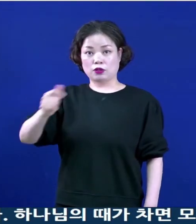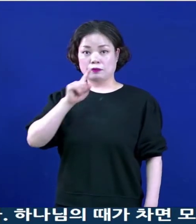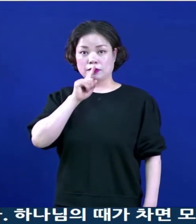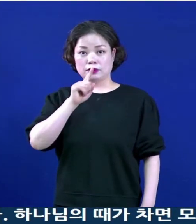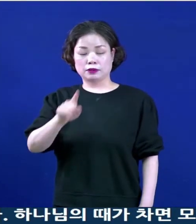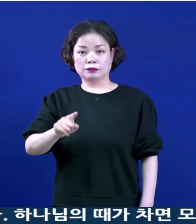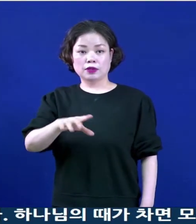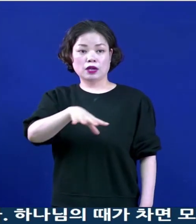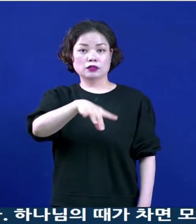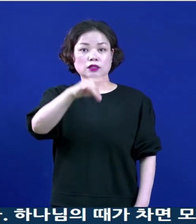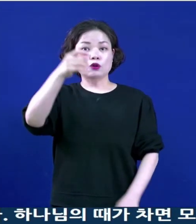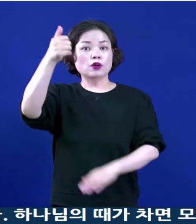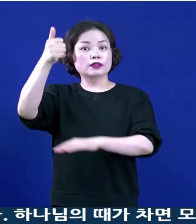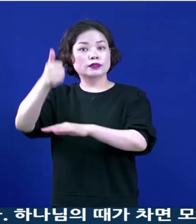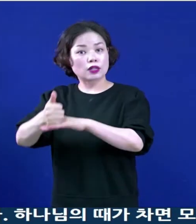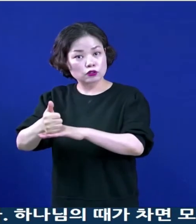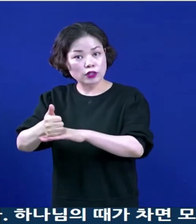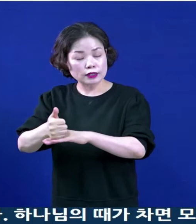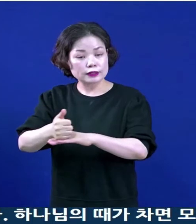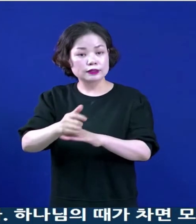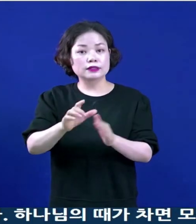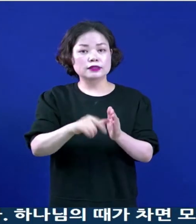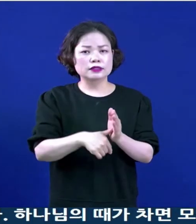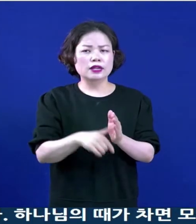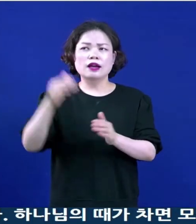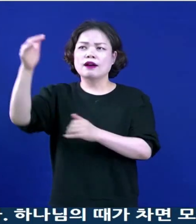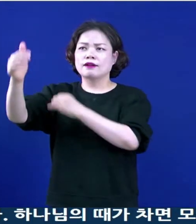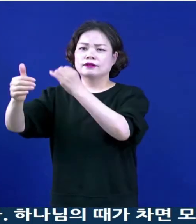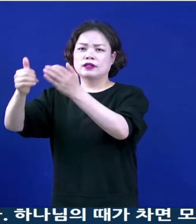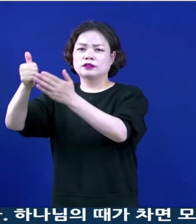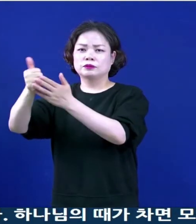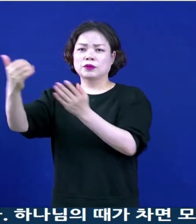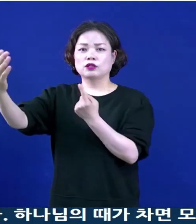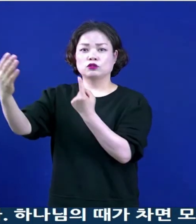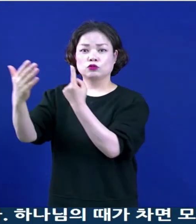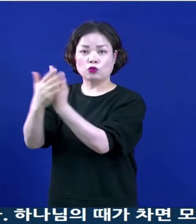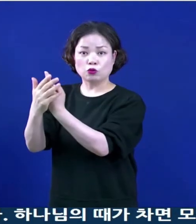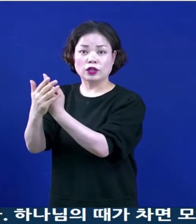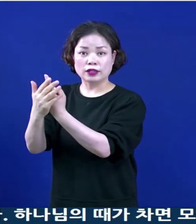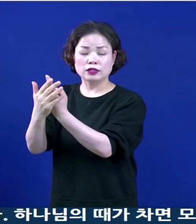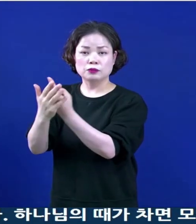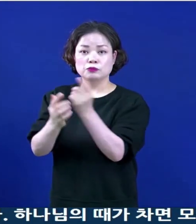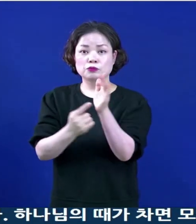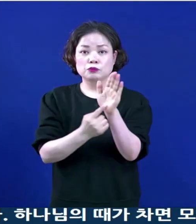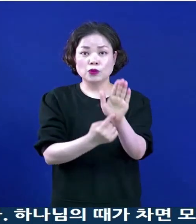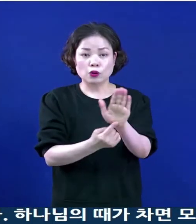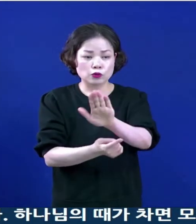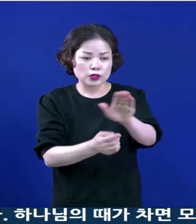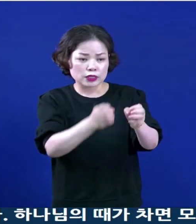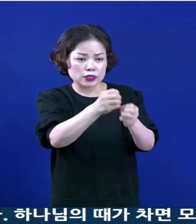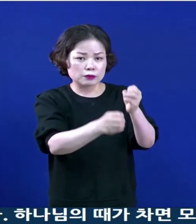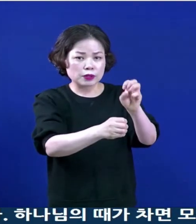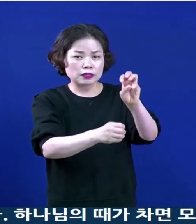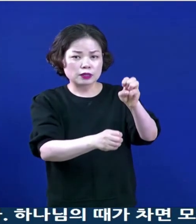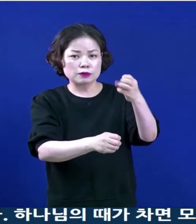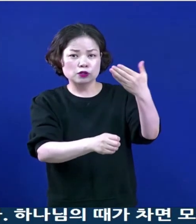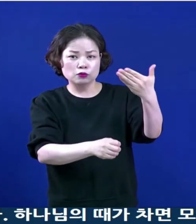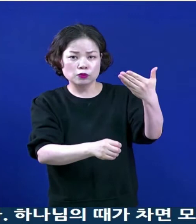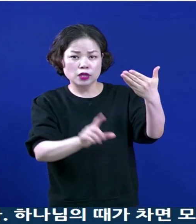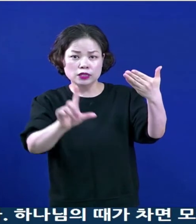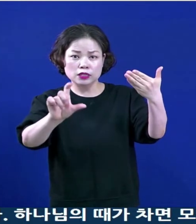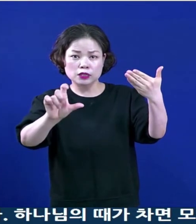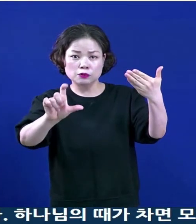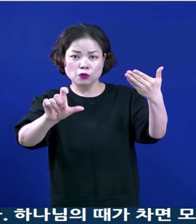말씀하셨습니다. 처음과 나중이라고 하는 시간이 하나님께 속했다는 표현입니다. 그래서 우리는 시편 32편